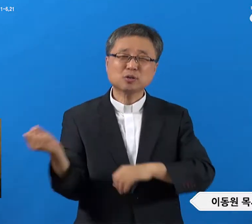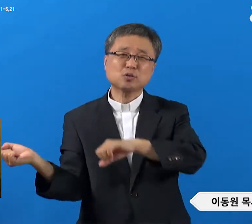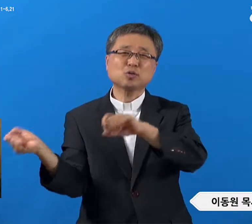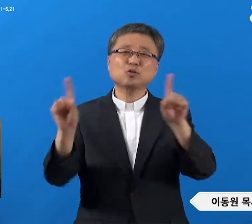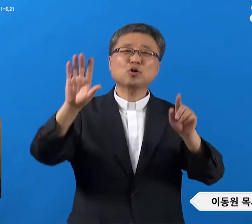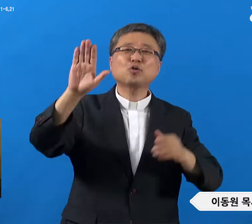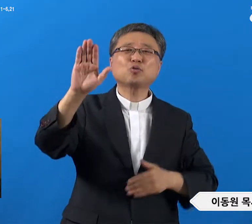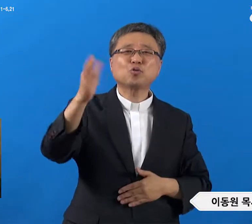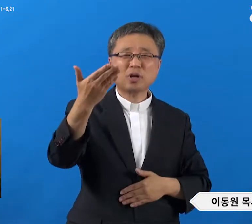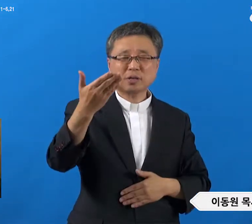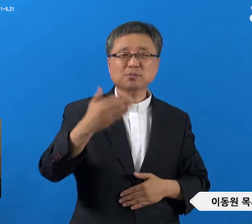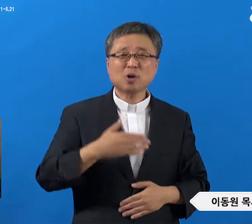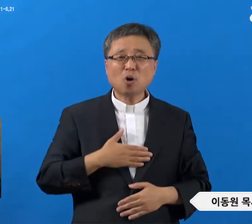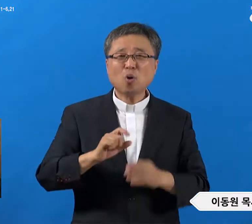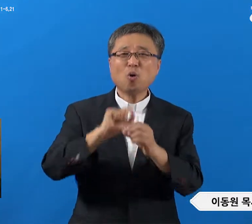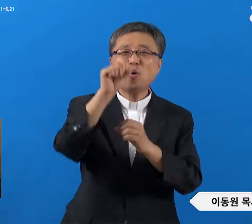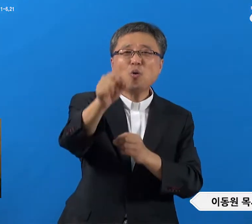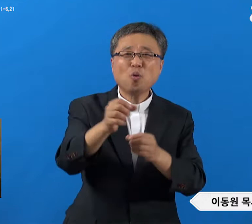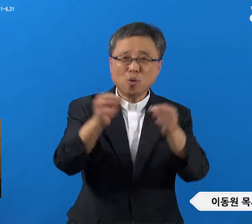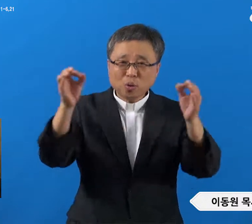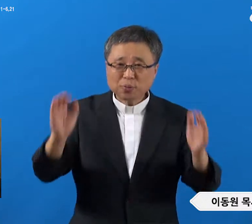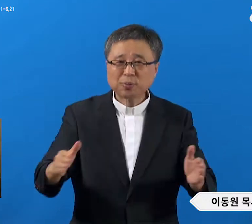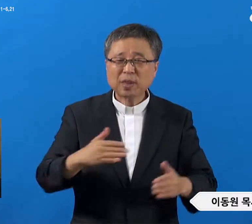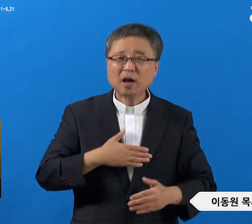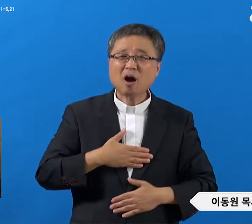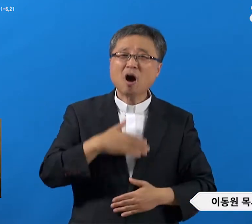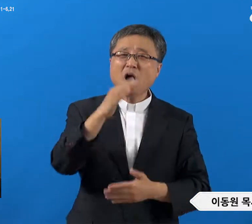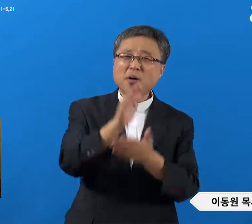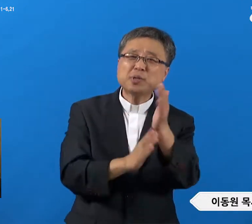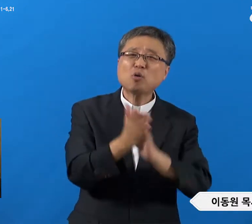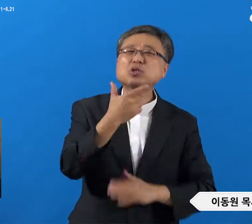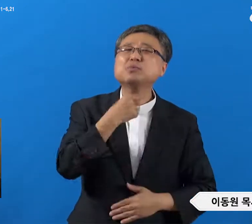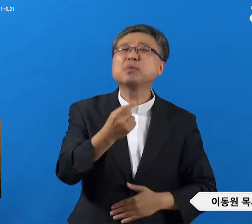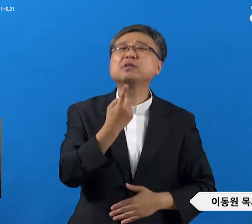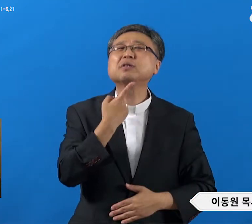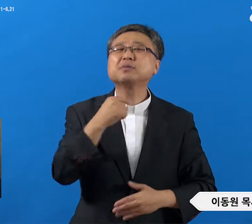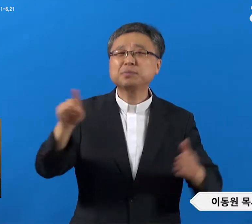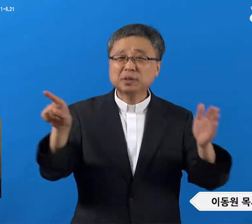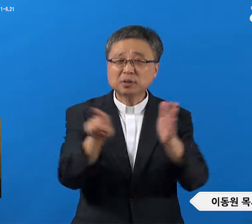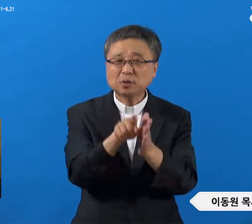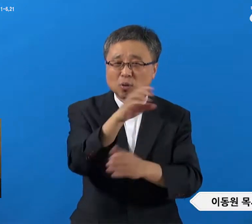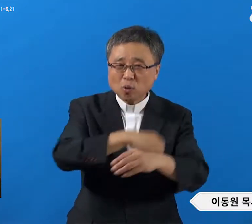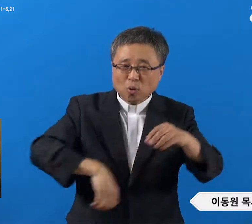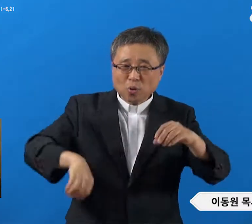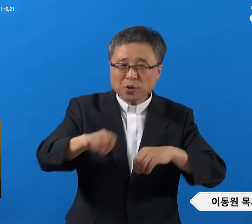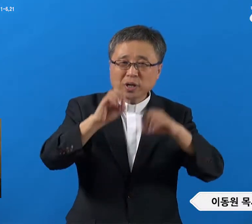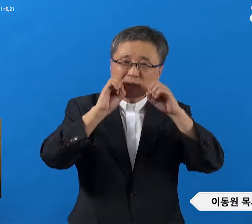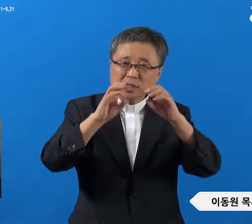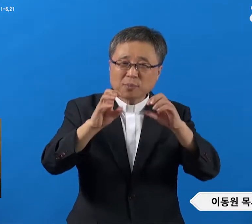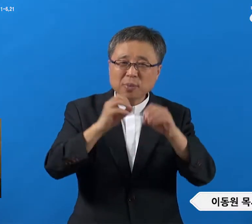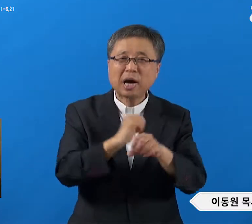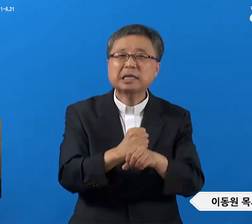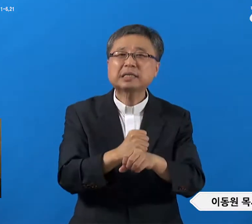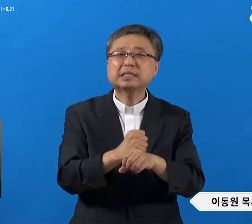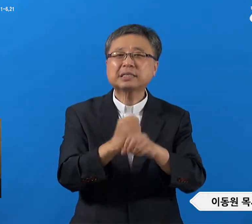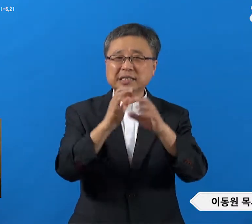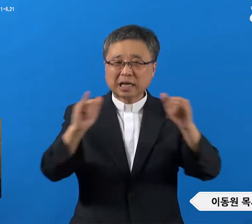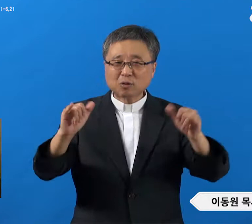소생케 되었으며 오랫동안 내가 없애려고 했던 믿음을 오히려 전파하는 자로